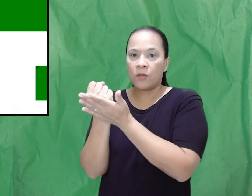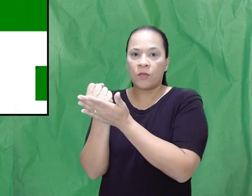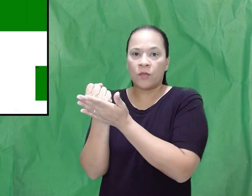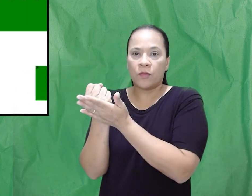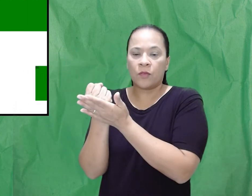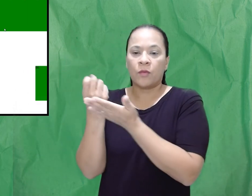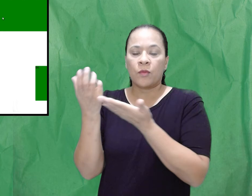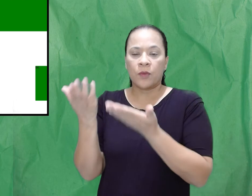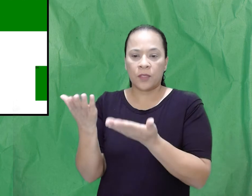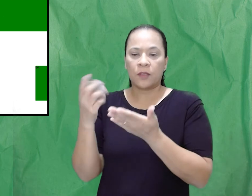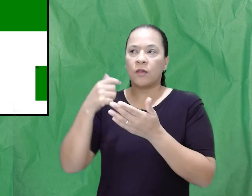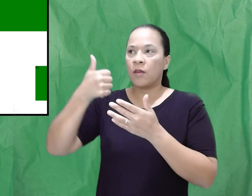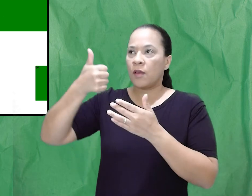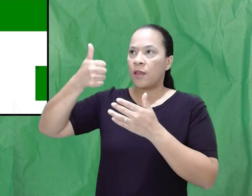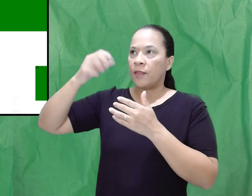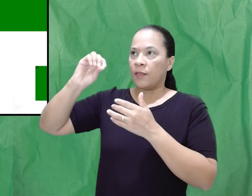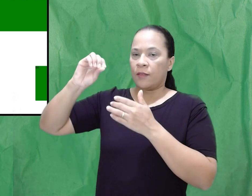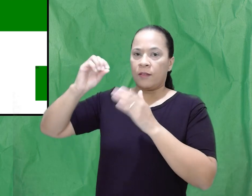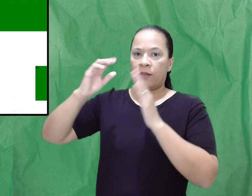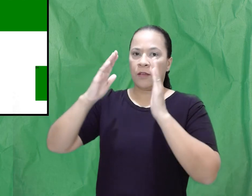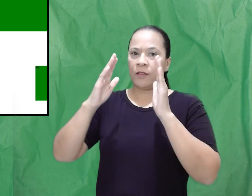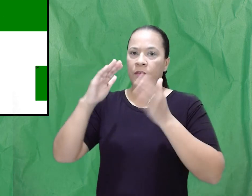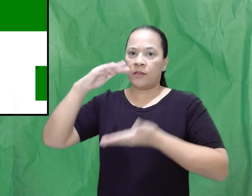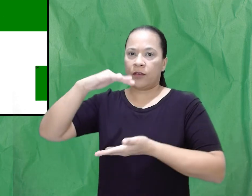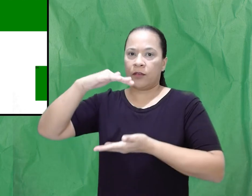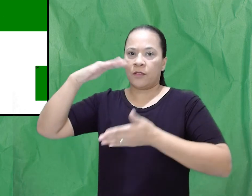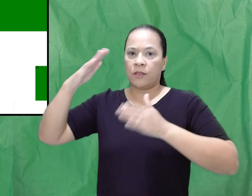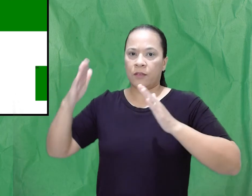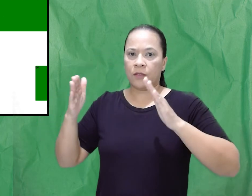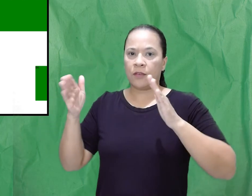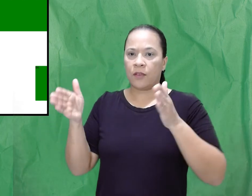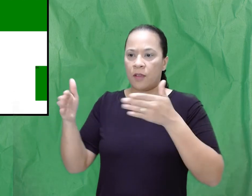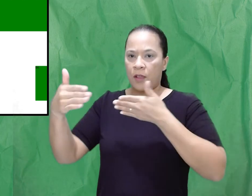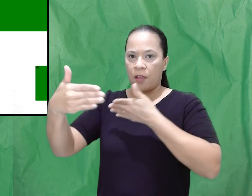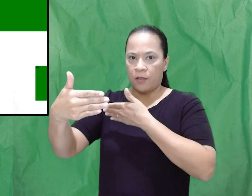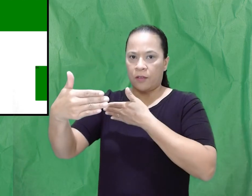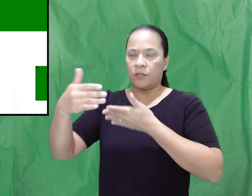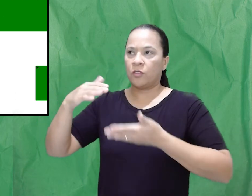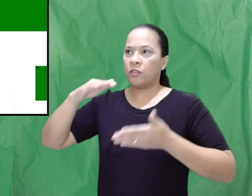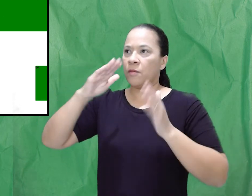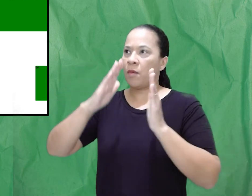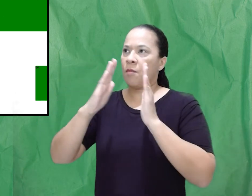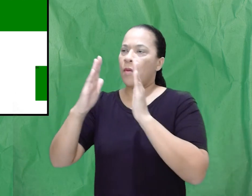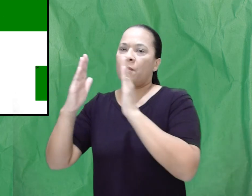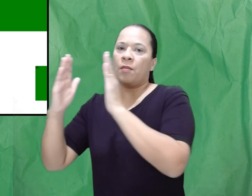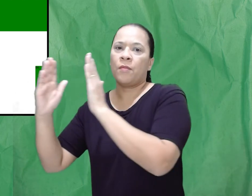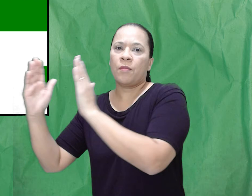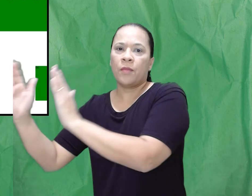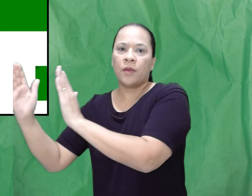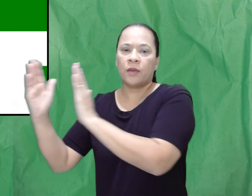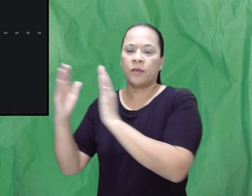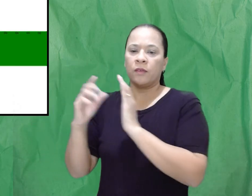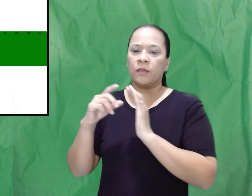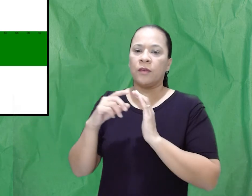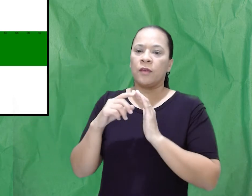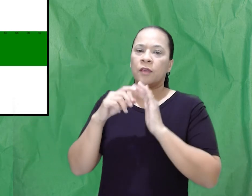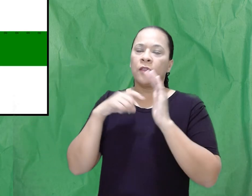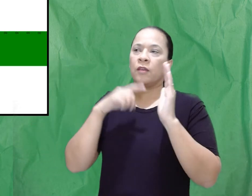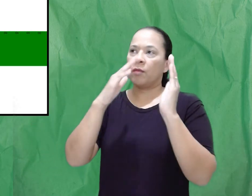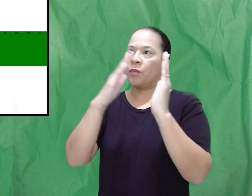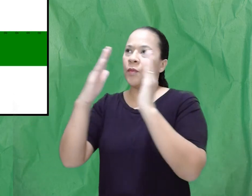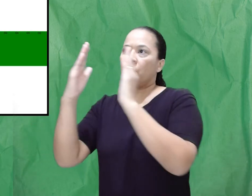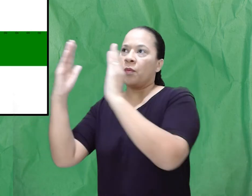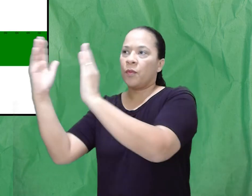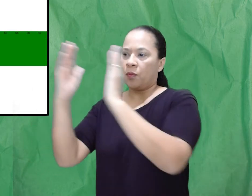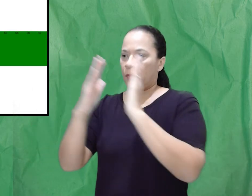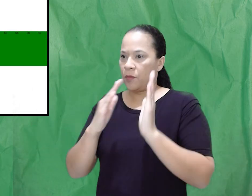as 10 caixas e vai colocar as outras nas linhas seguintes. Então, um comando importante